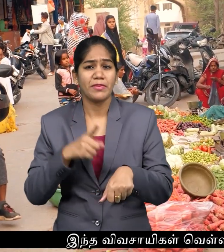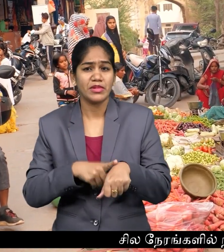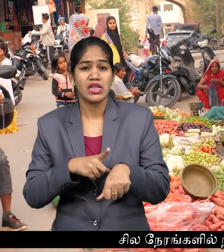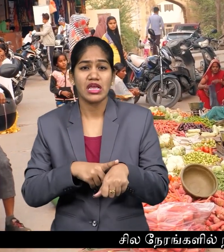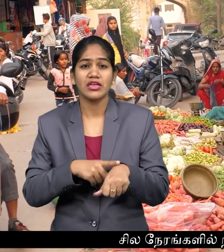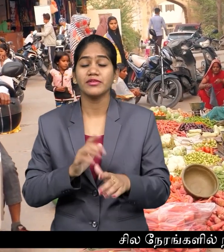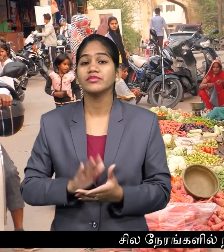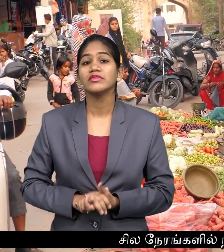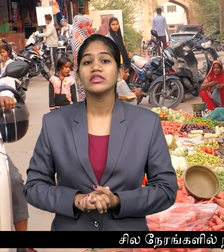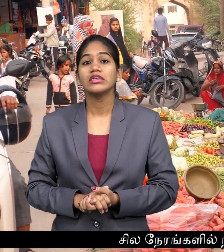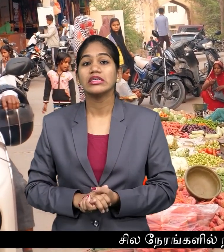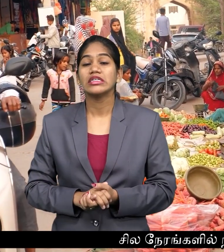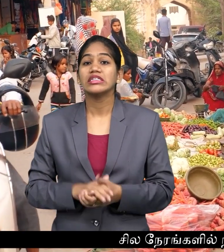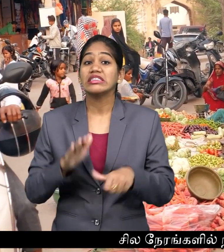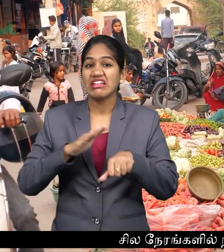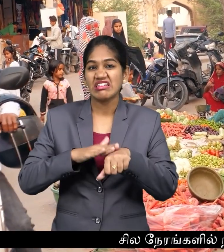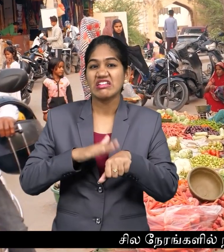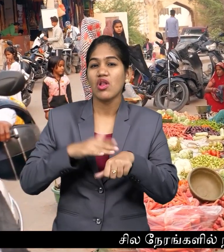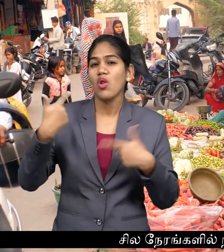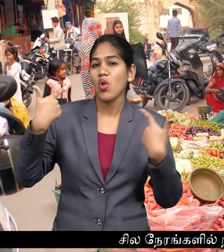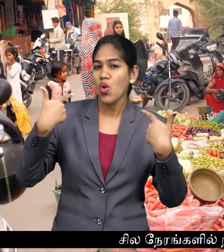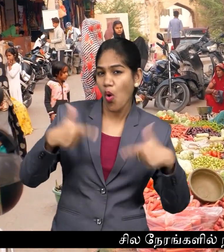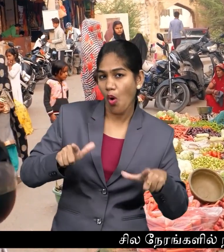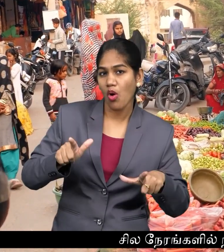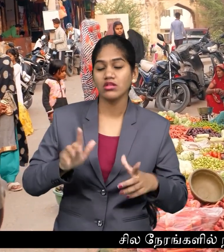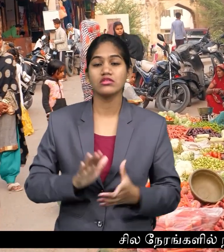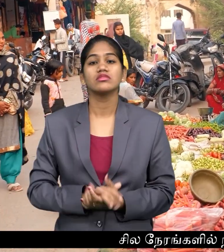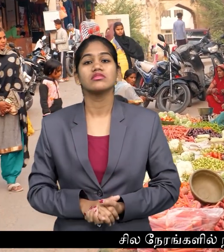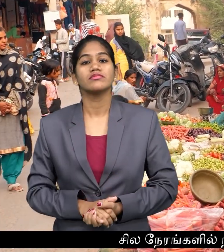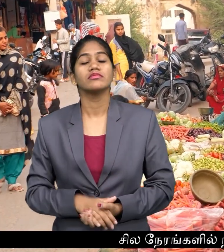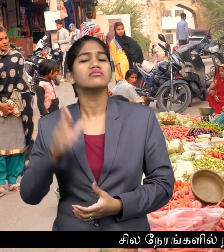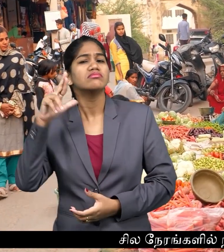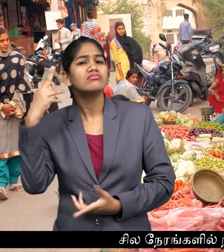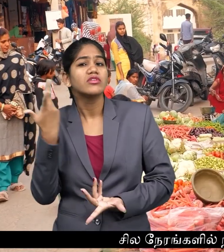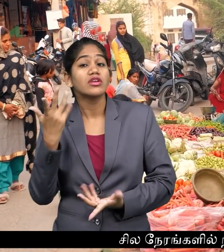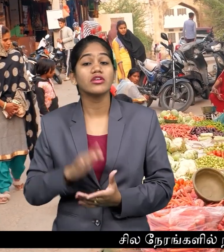போன்றவற்றால் சில நேரங்களில் நஷ்டத்தை சந்திக்க நேரிடும்.